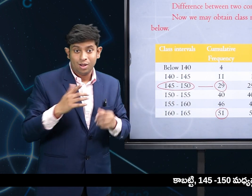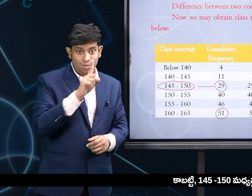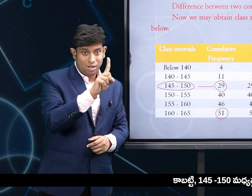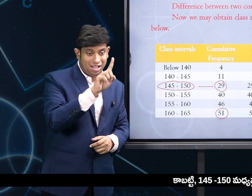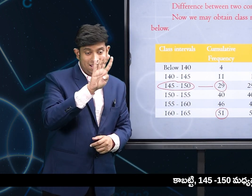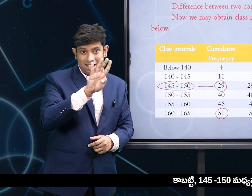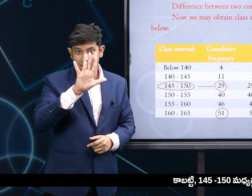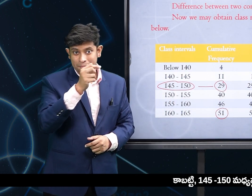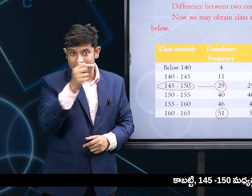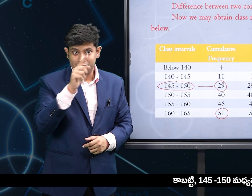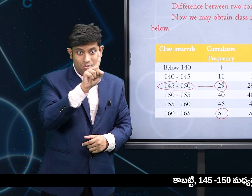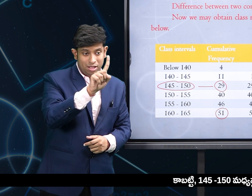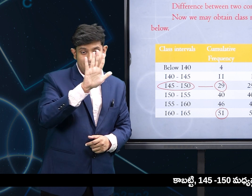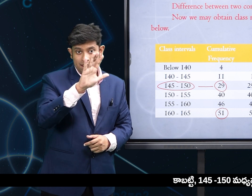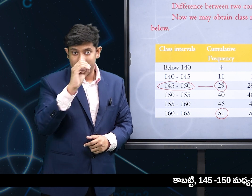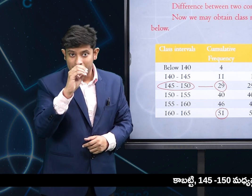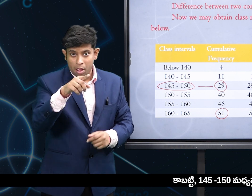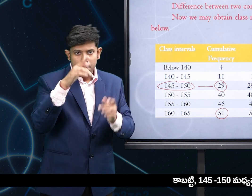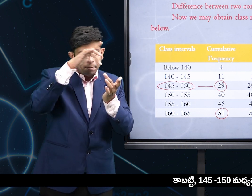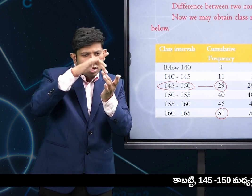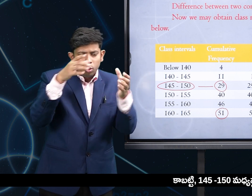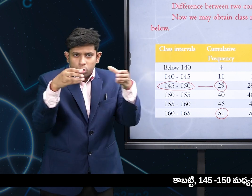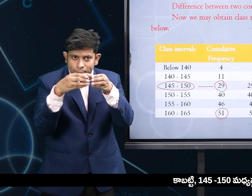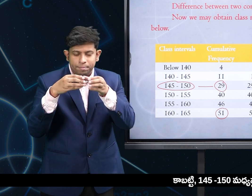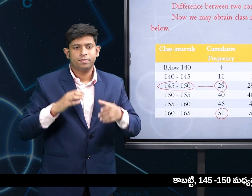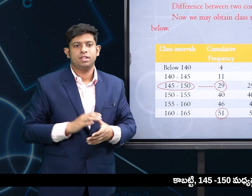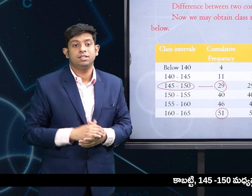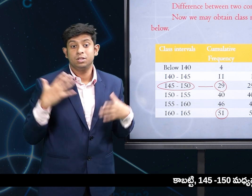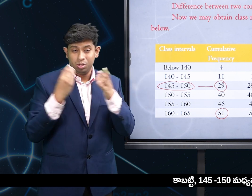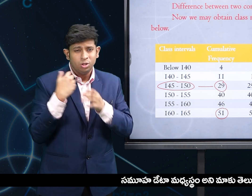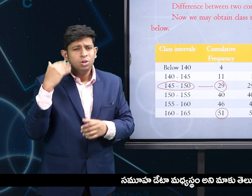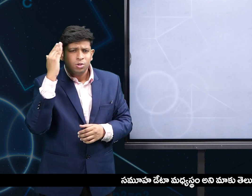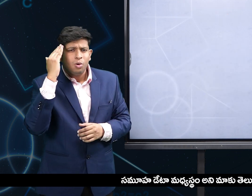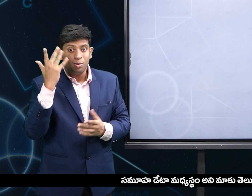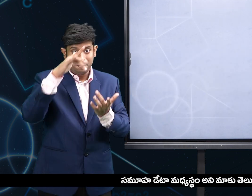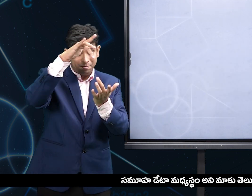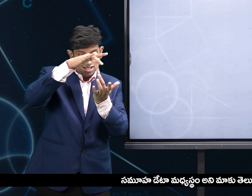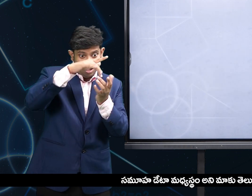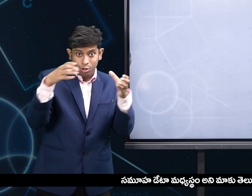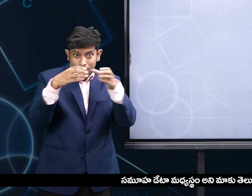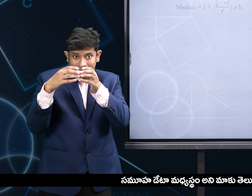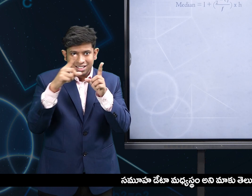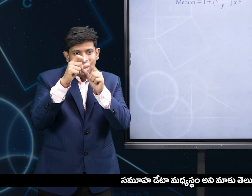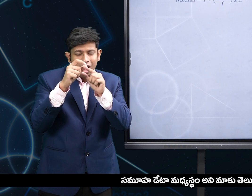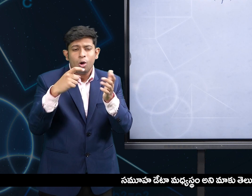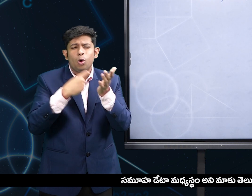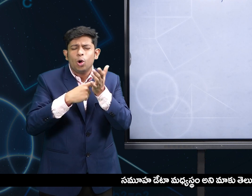కాబట్టి 145 నుండి 150 మధ్యస్థ తరగతి. సమూహ డేటా మధ్యస్థం అని